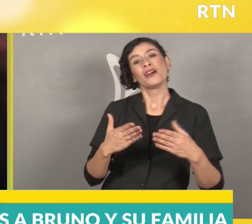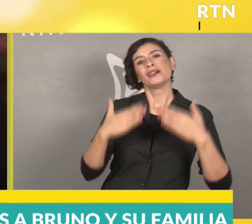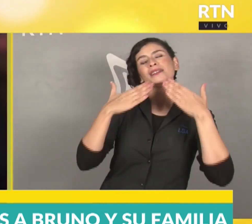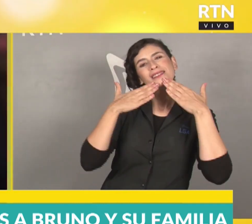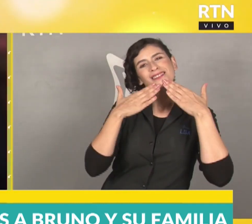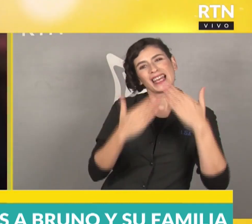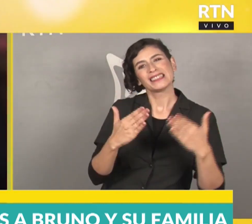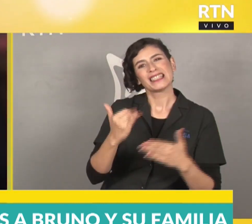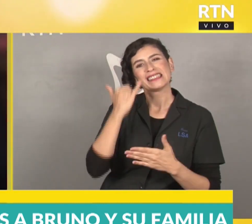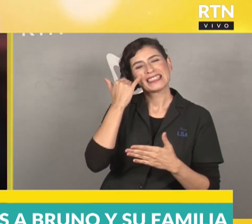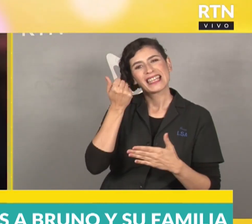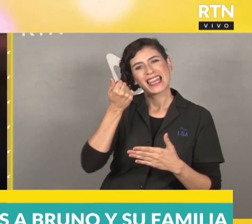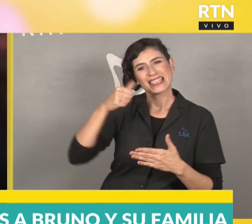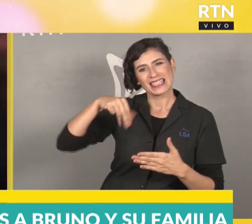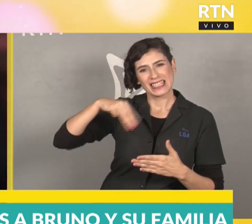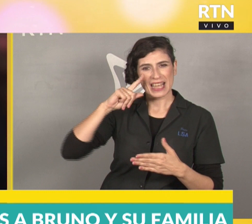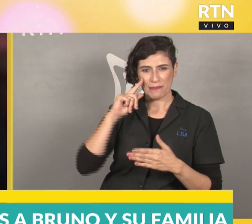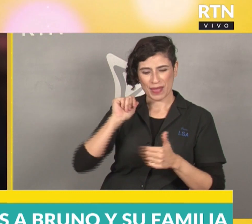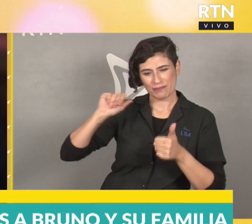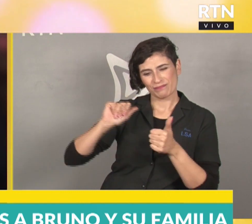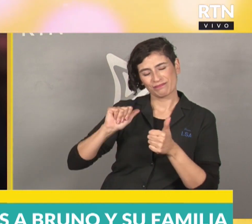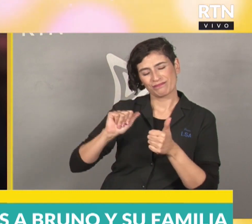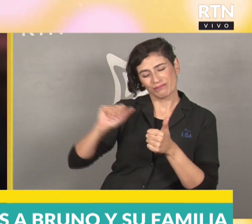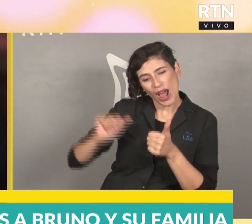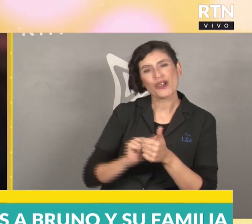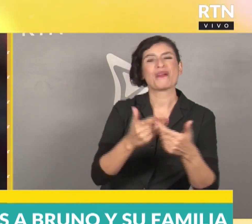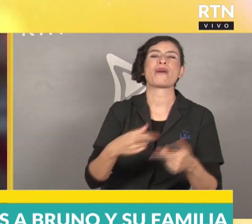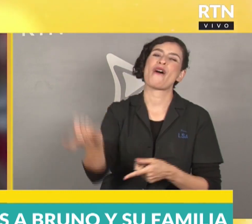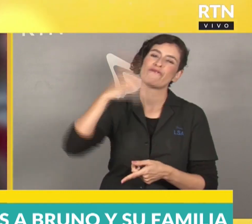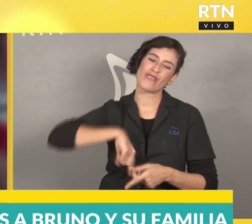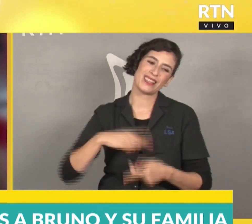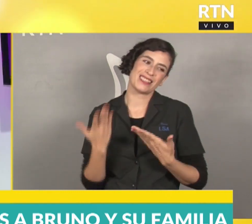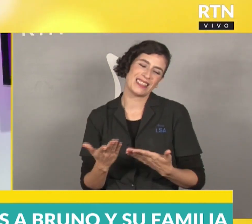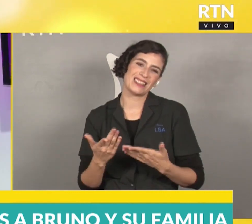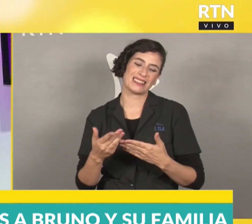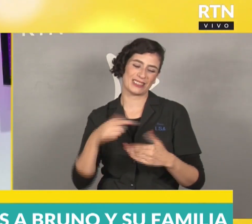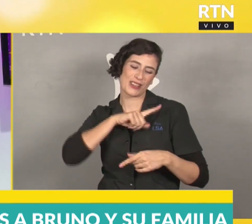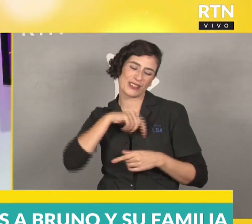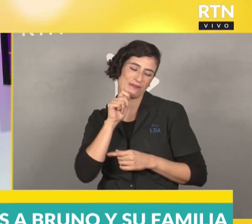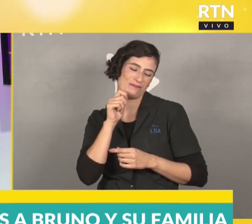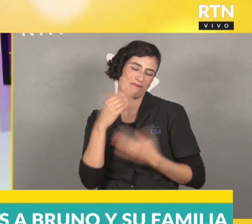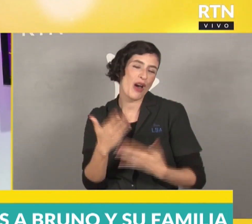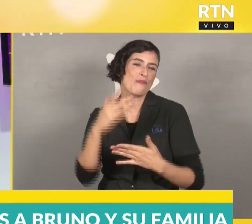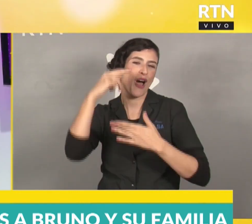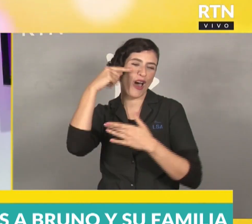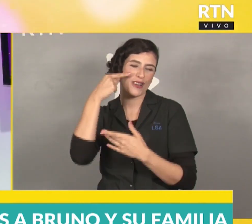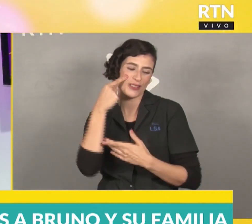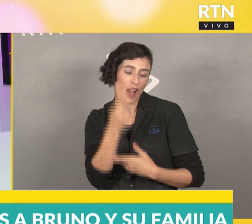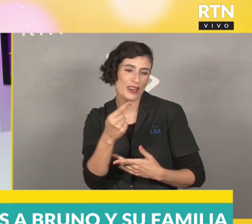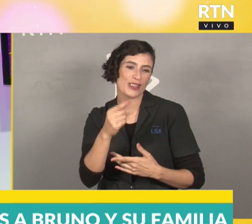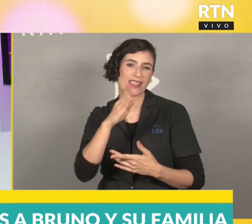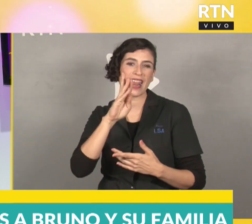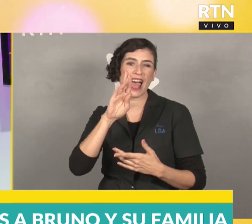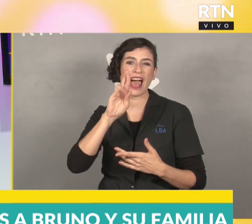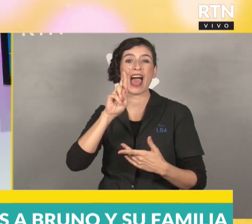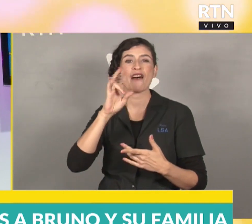por acompañarnos. No, a ustedes. Gracias por acercarte y dejarnos conocer a Bruno. Espero que sigan evolucionando con su